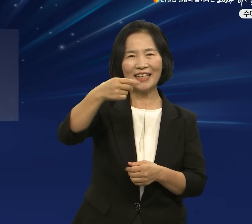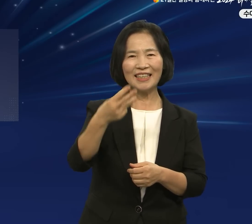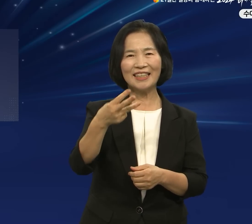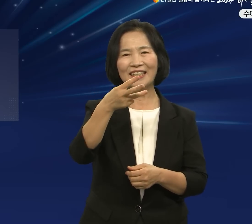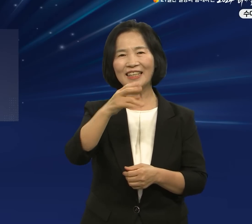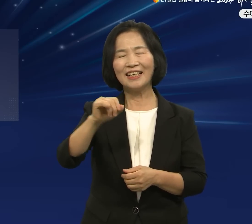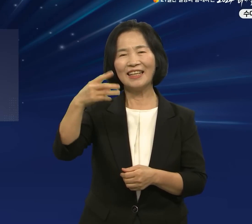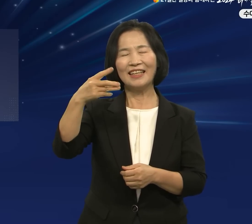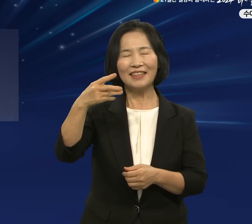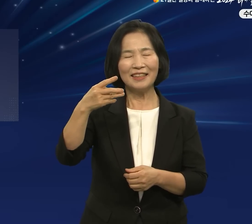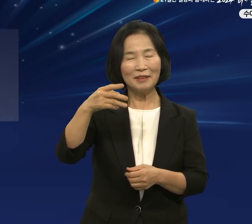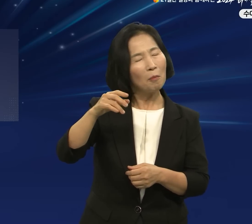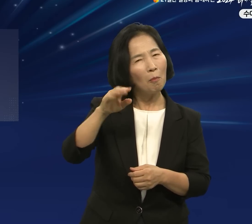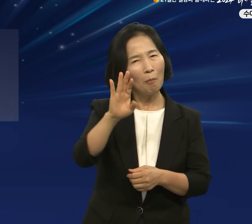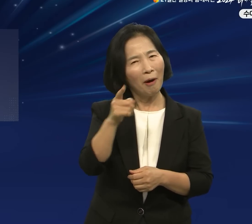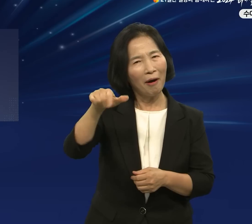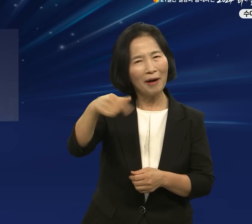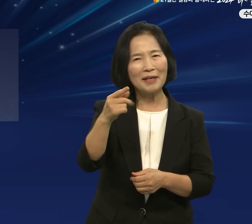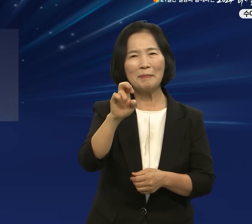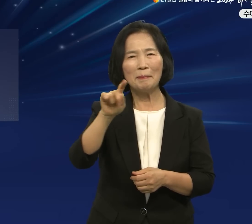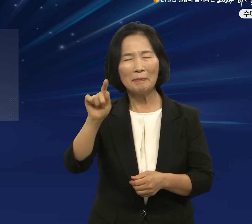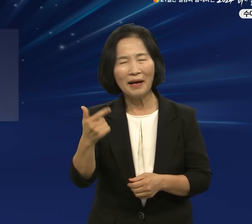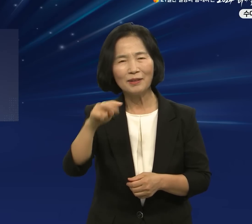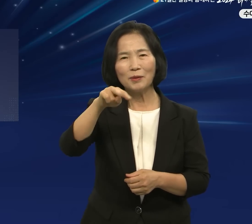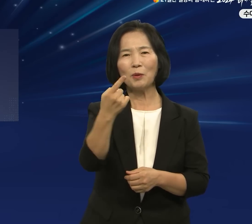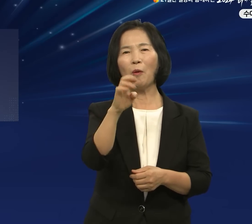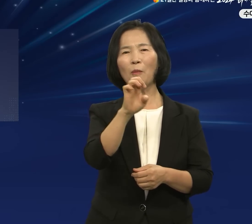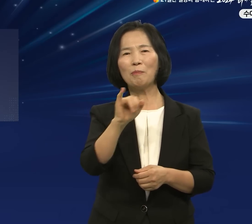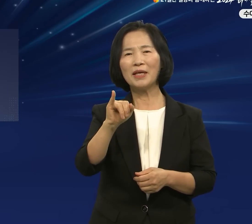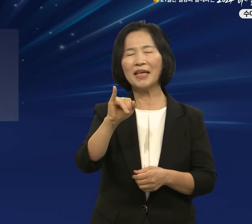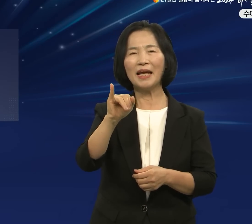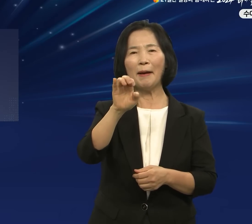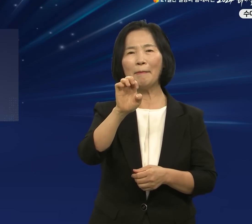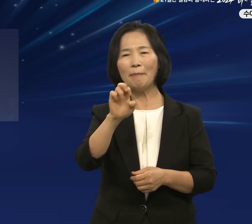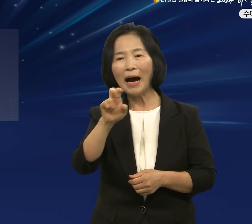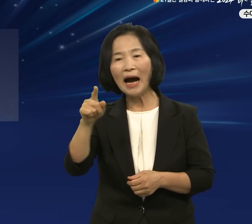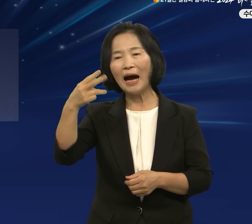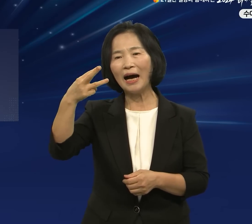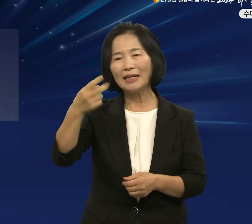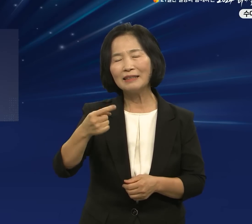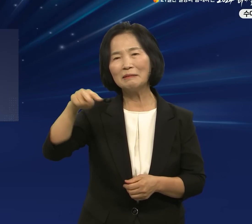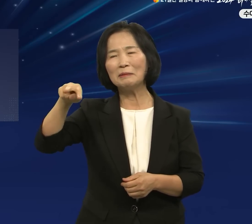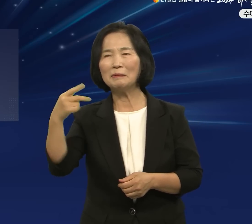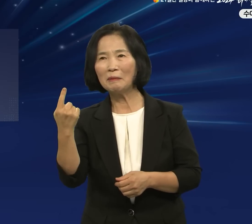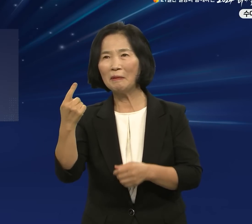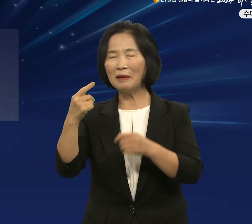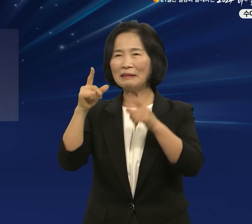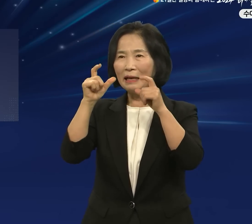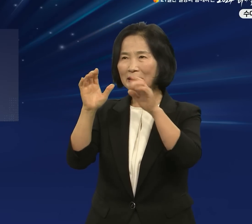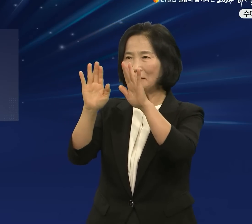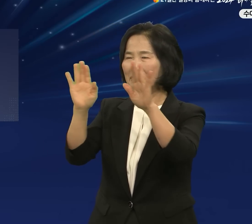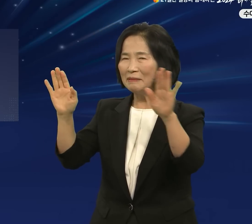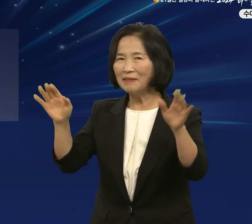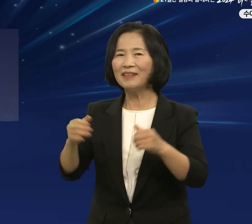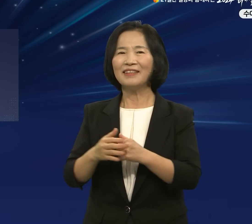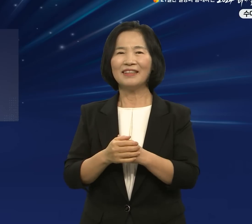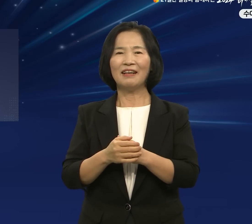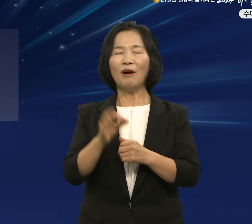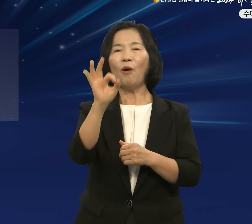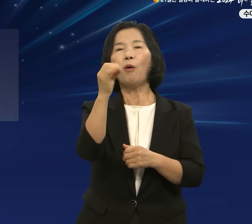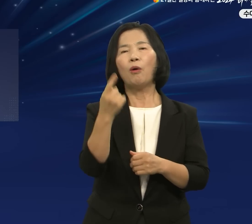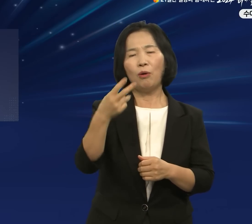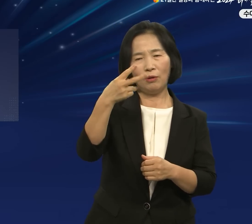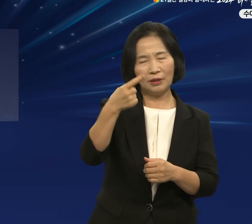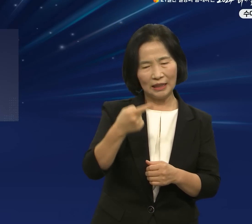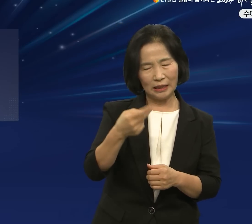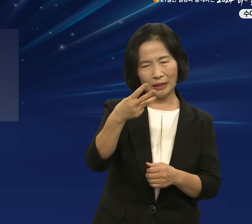소피 마르소. 특별히 제 책상 오른쪽 귀퉁이 유리 밑에 깔려있는 오드리